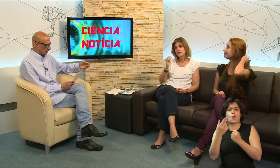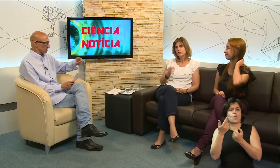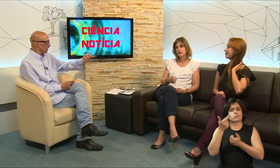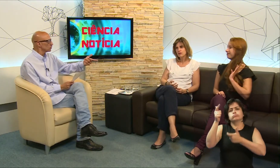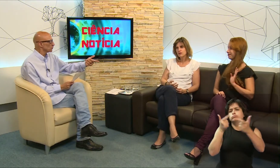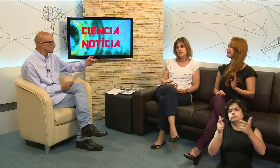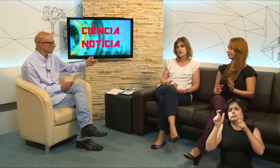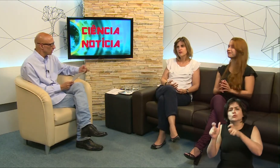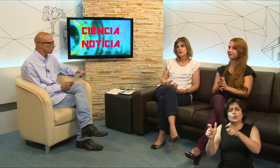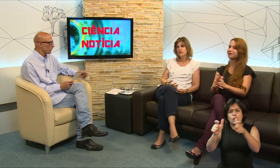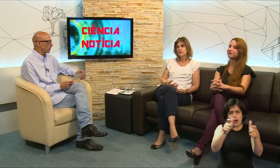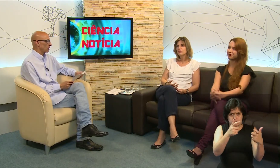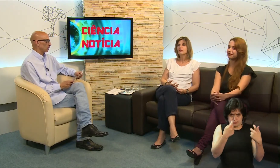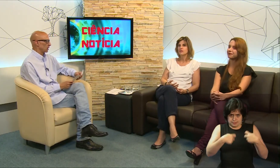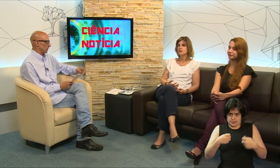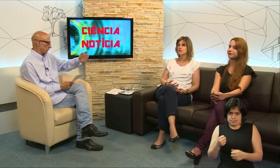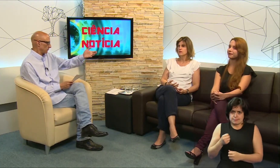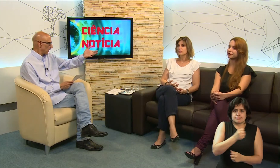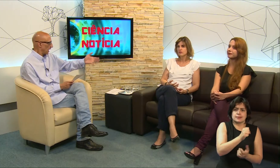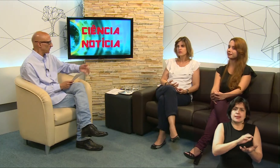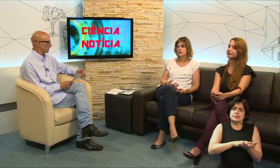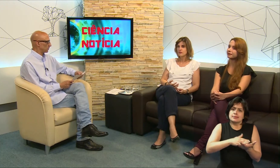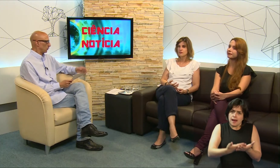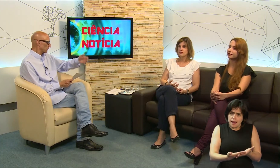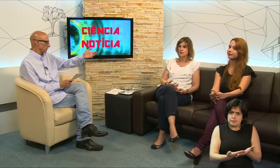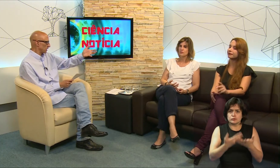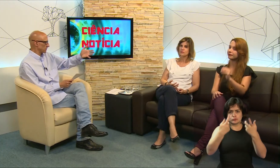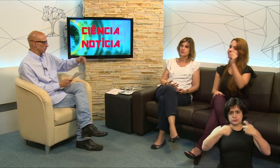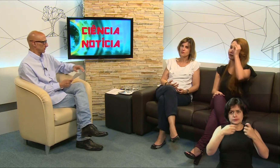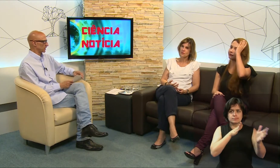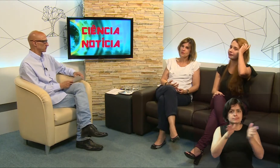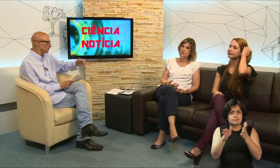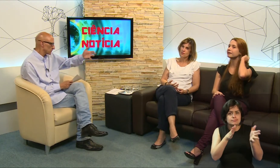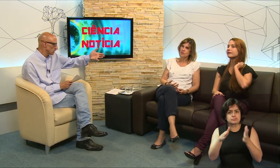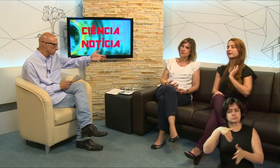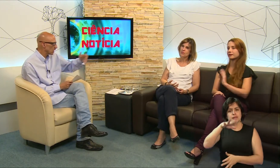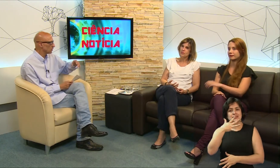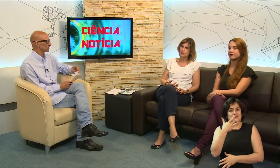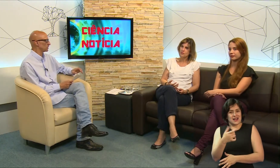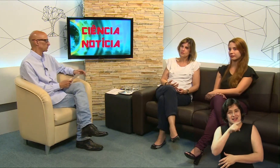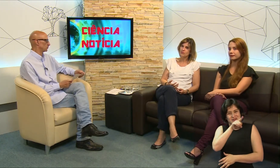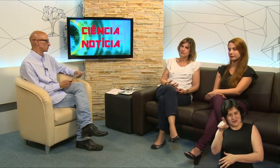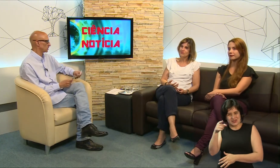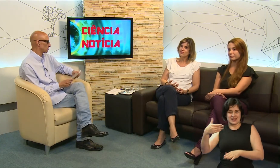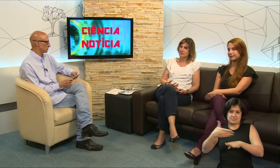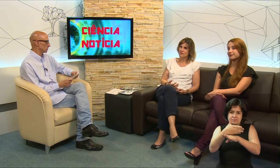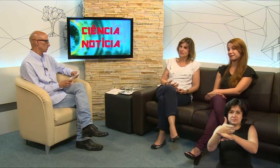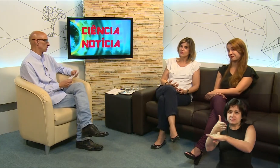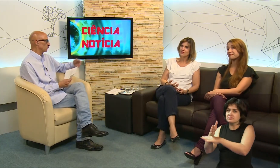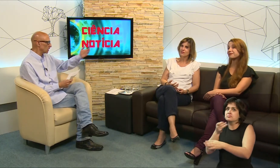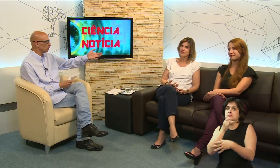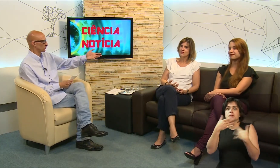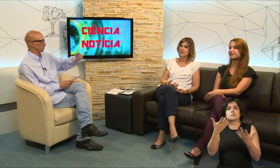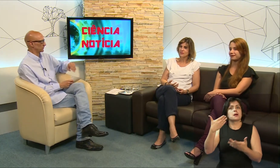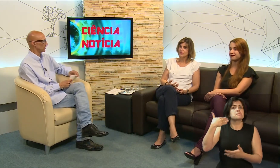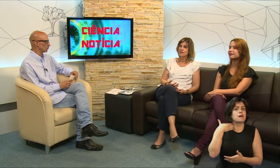tenham um profissional da área que possa dar essa orientação e facilitar o acesso de vocês em bancos, por exemplo,